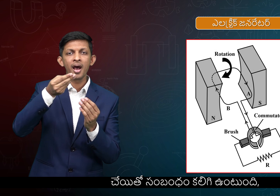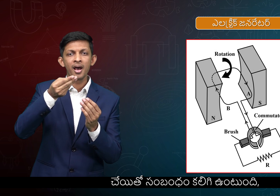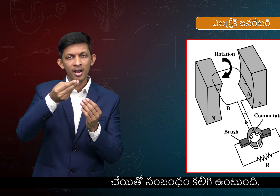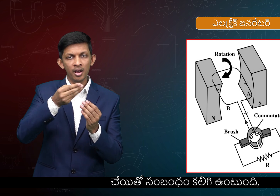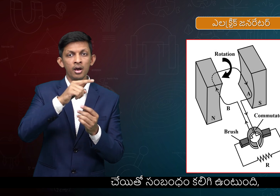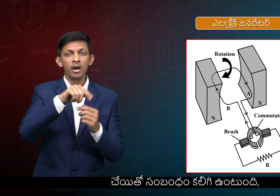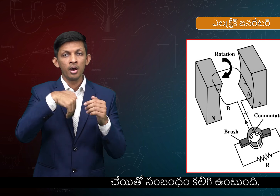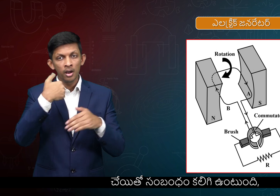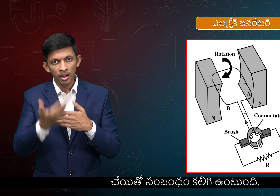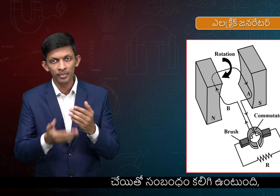ఉంటుంది.